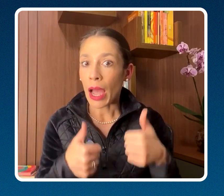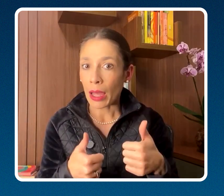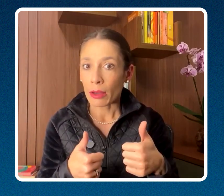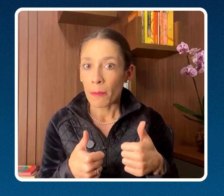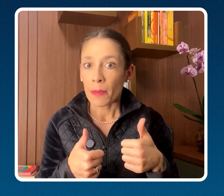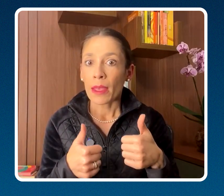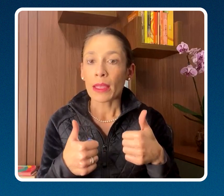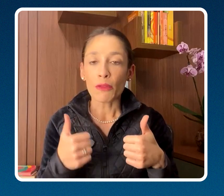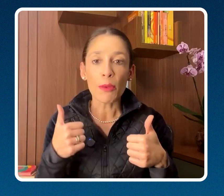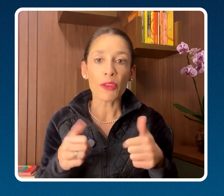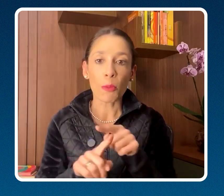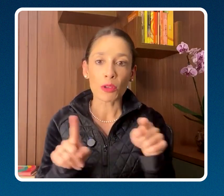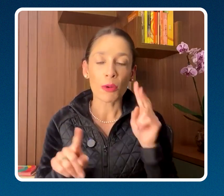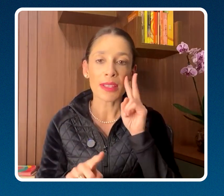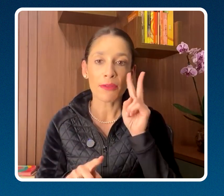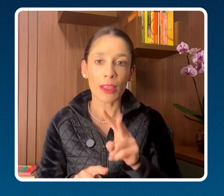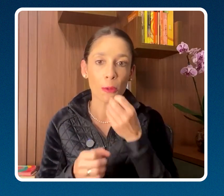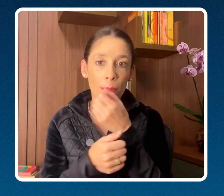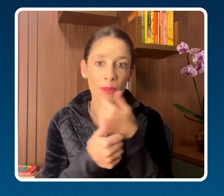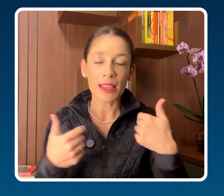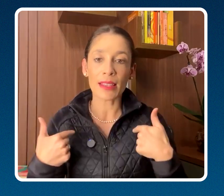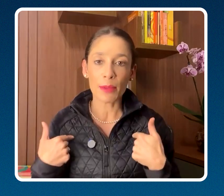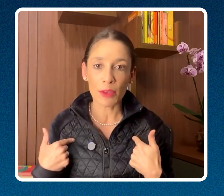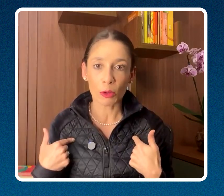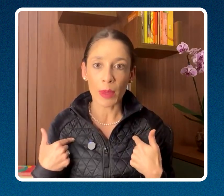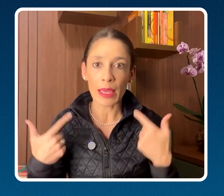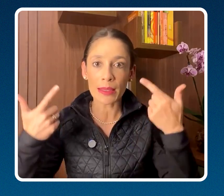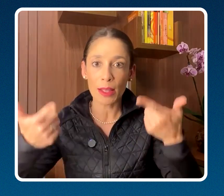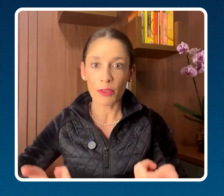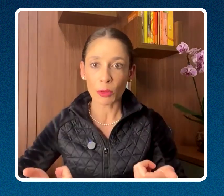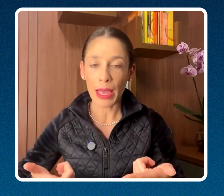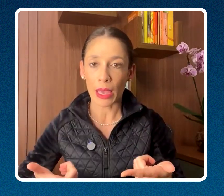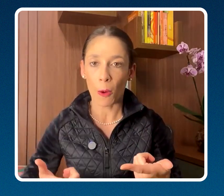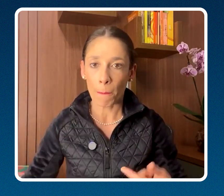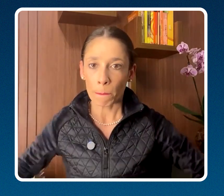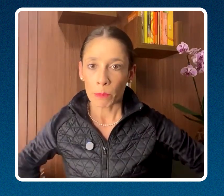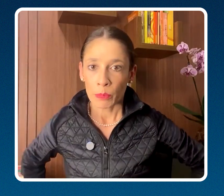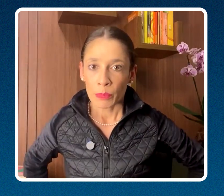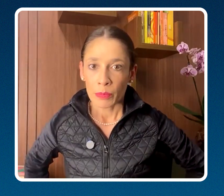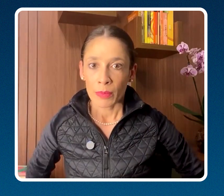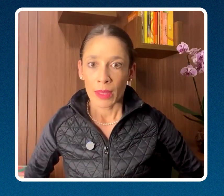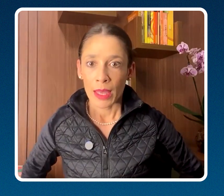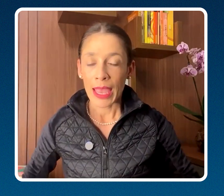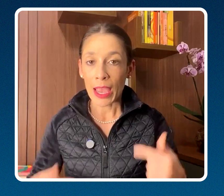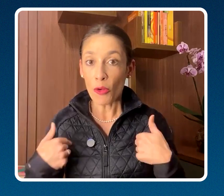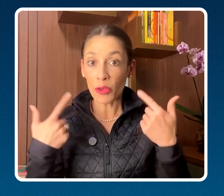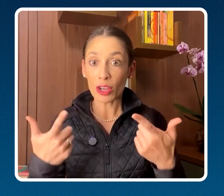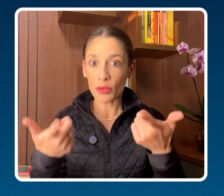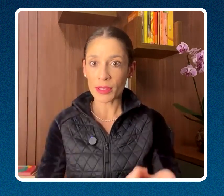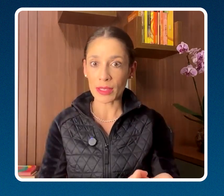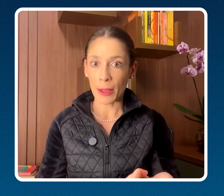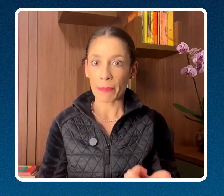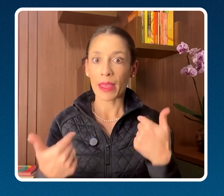tô vendo, sim. Tô vendo. Então vamos ver, o pessoal está vendo, está me vendo bem, está vendo a Raquel. Eu